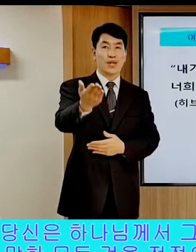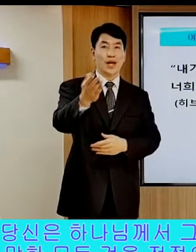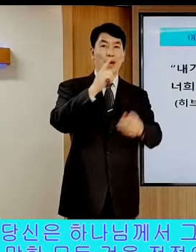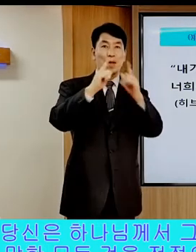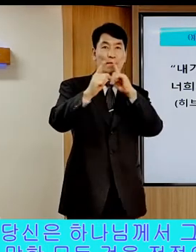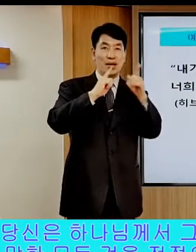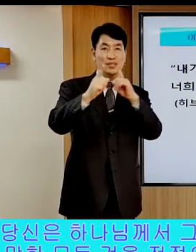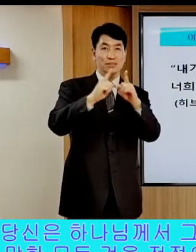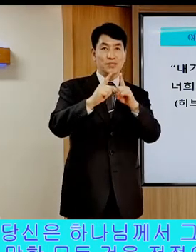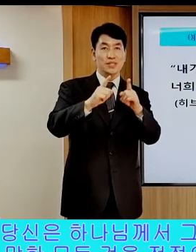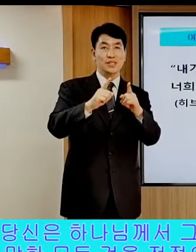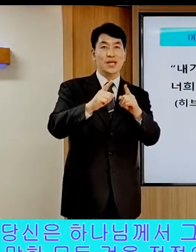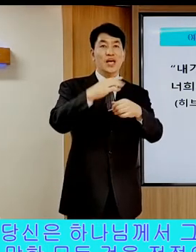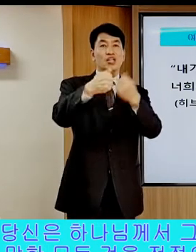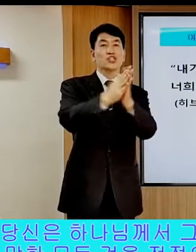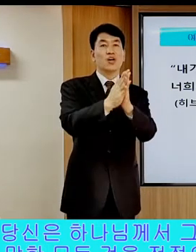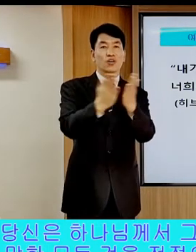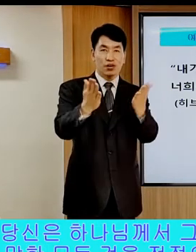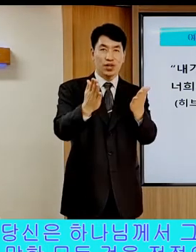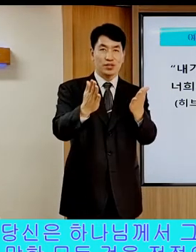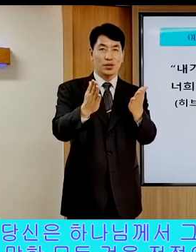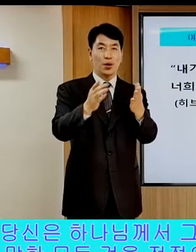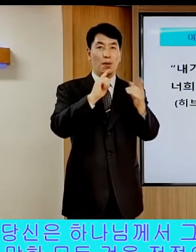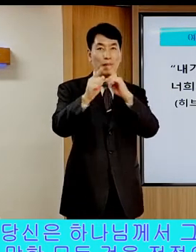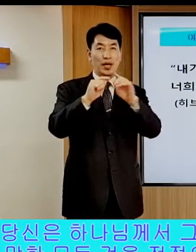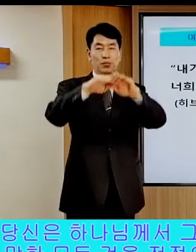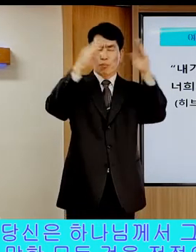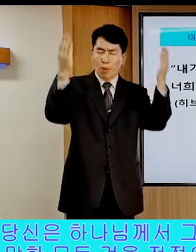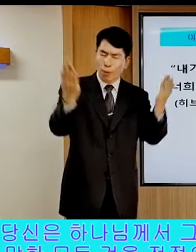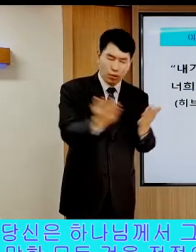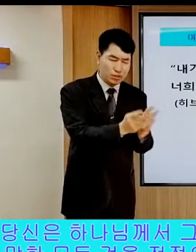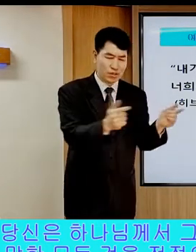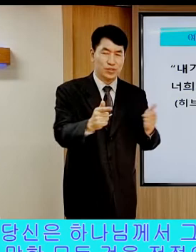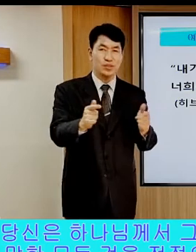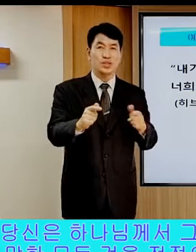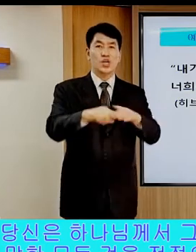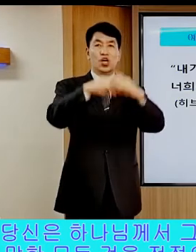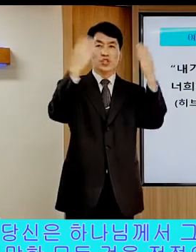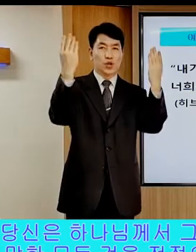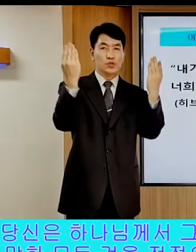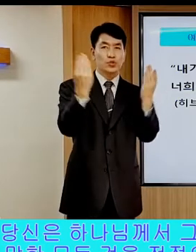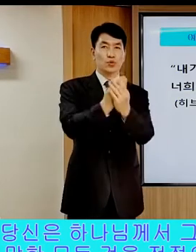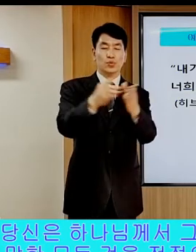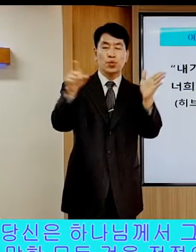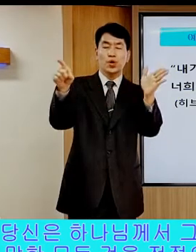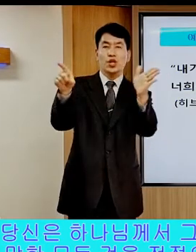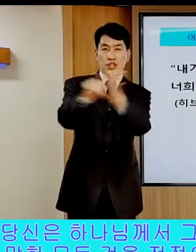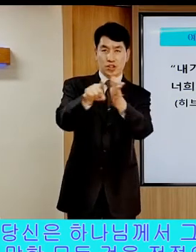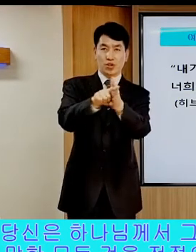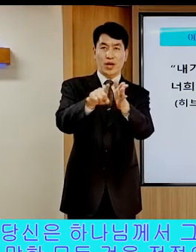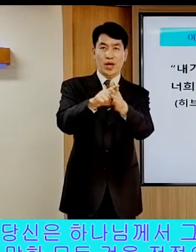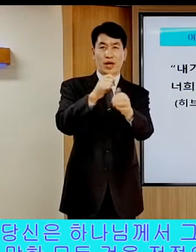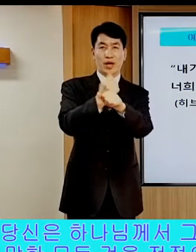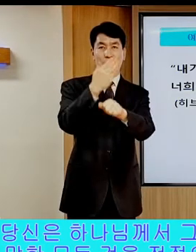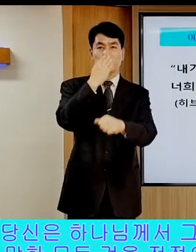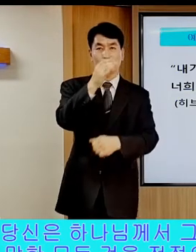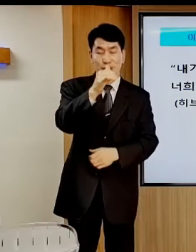그분의 말씀이신 성경에서 말한 모든 것을 전적으로 신뢰할 수